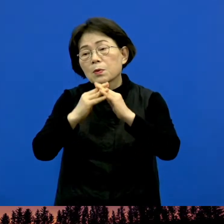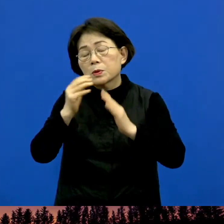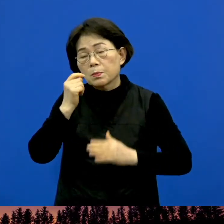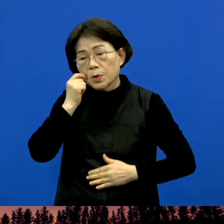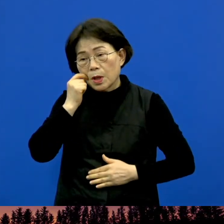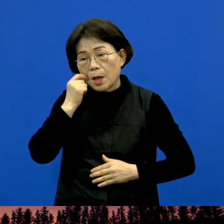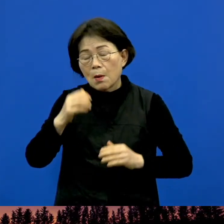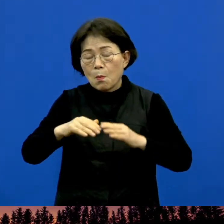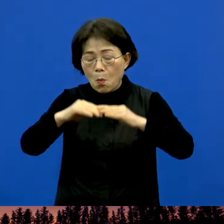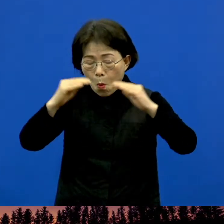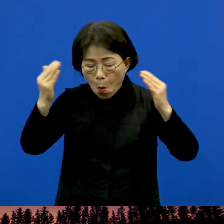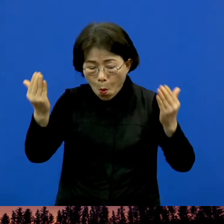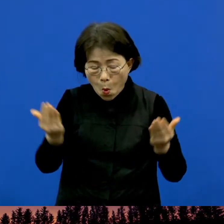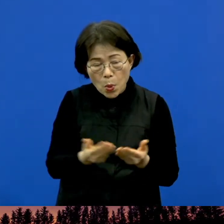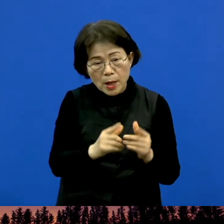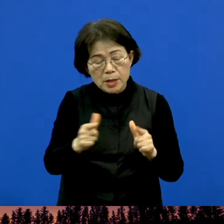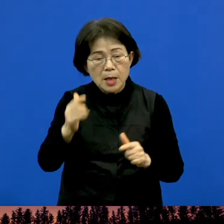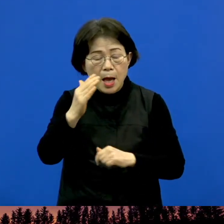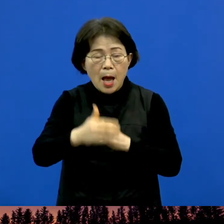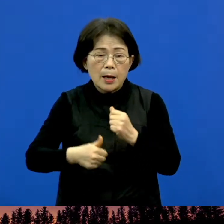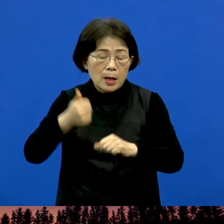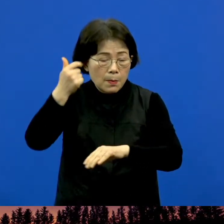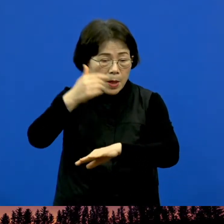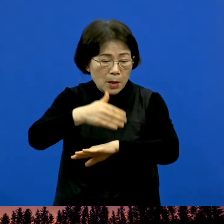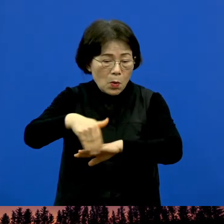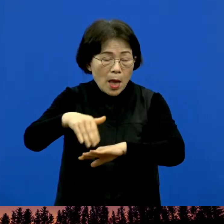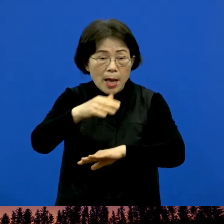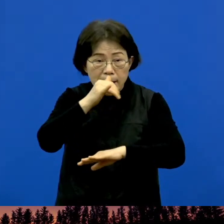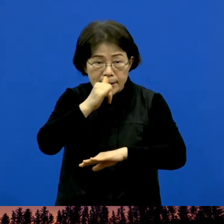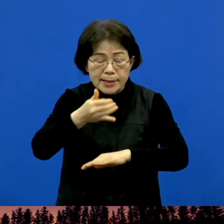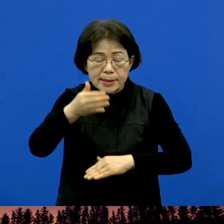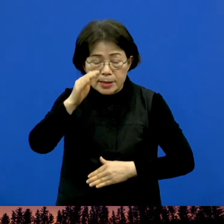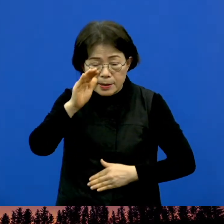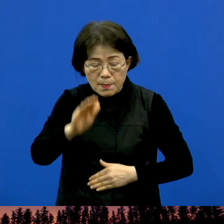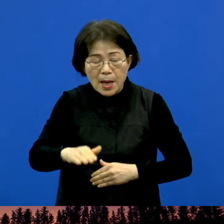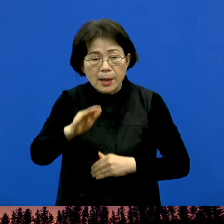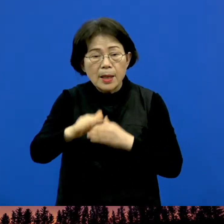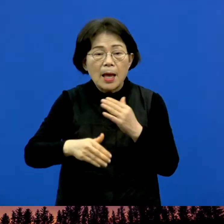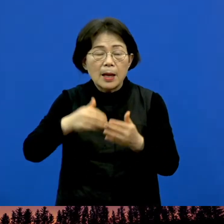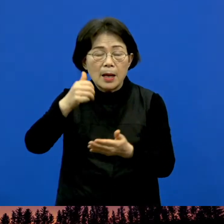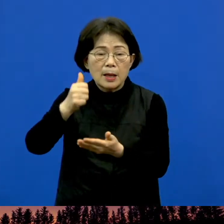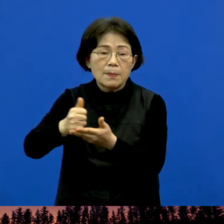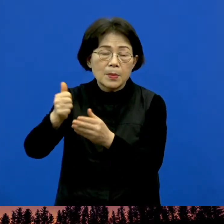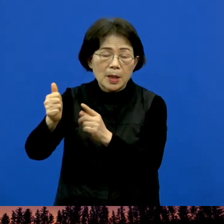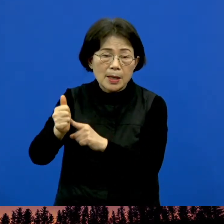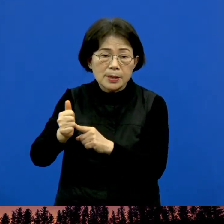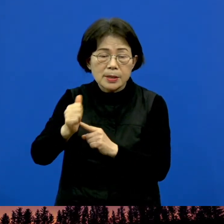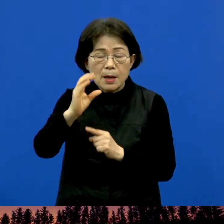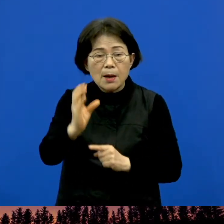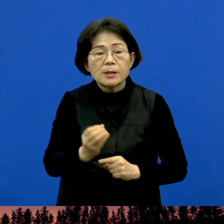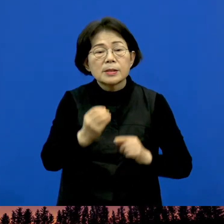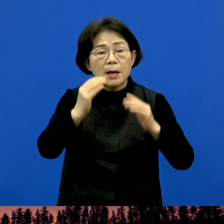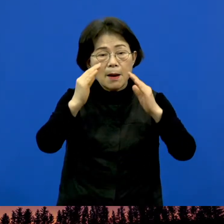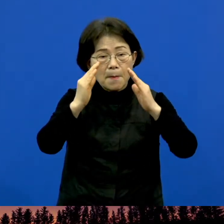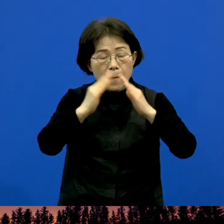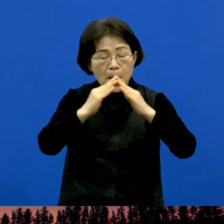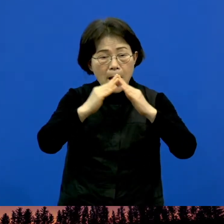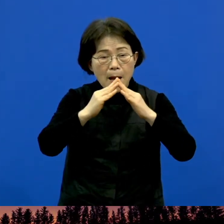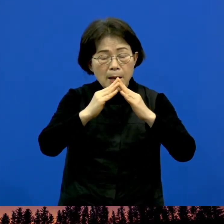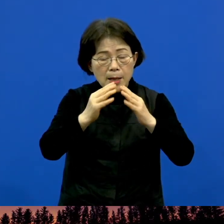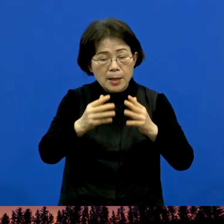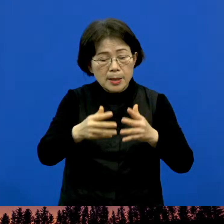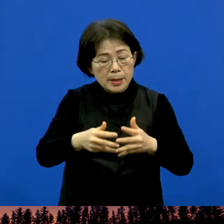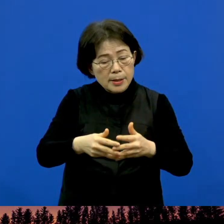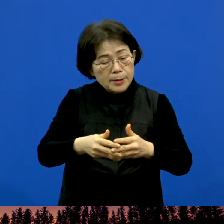그래서 모든 것에는 하나님의 의도가 있고 메시지가 이제 담겨 있는데 하나님께서 이 성막을